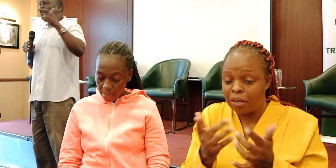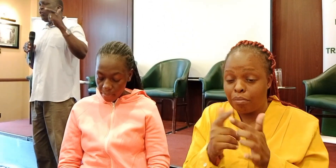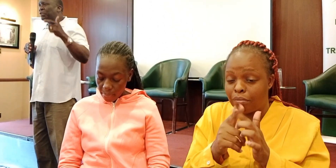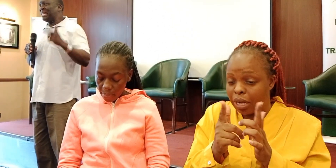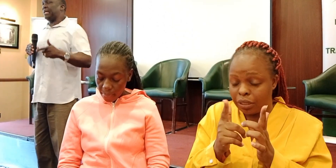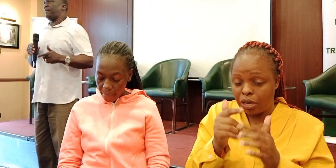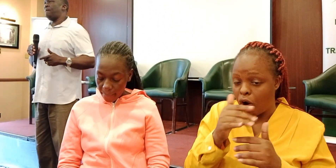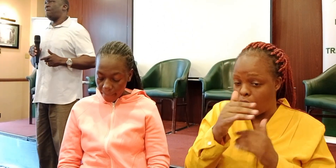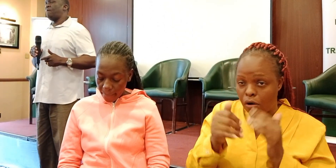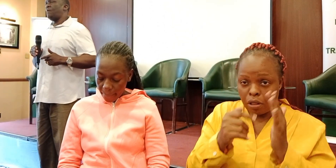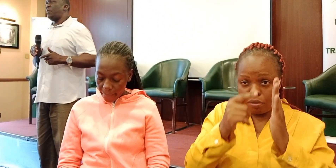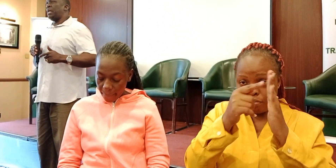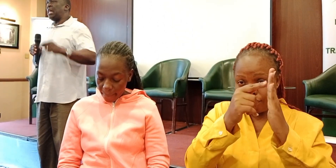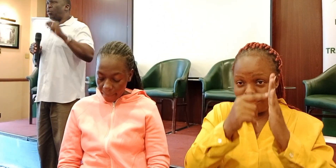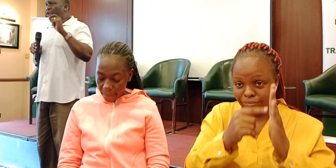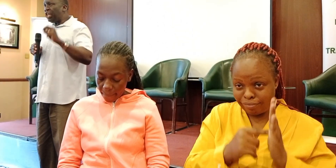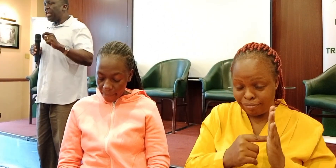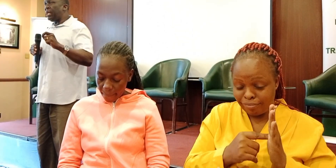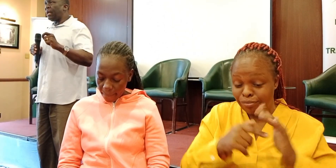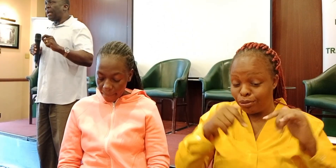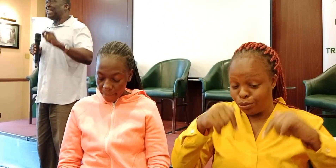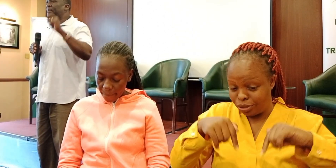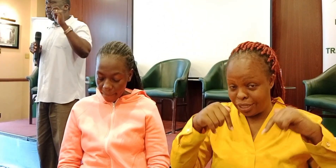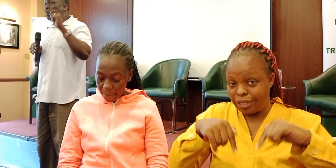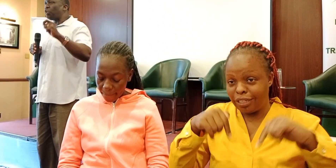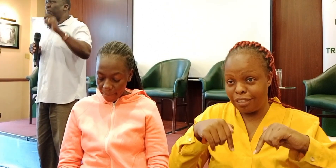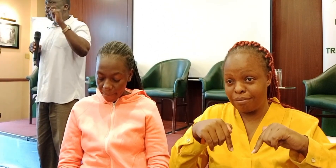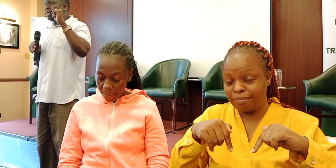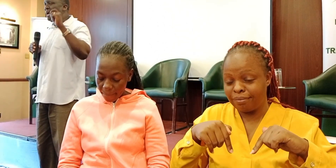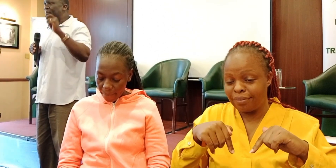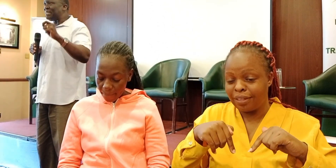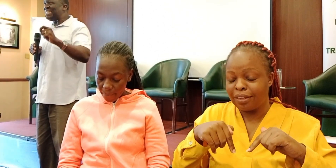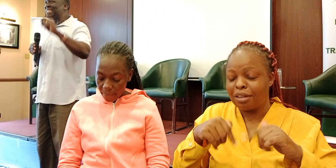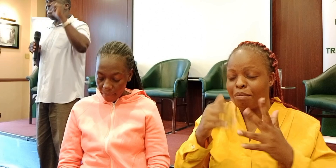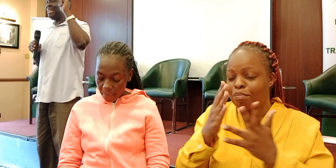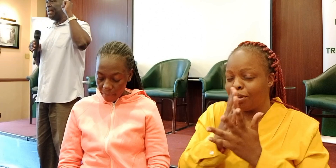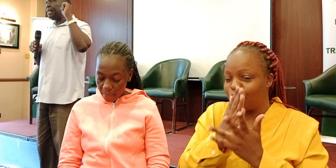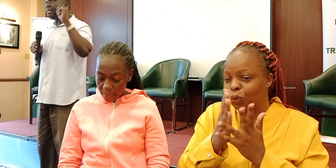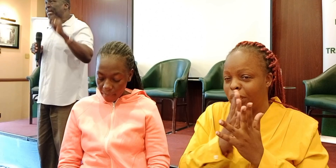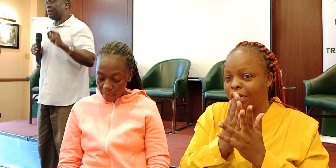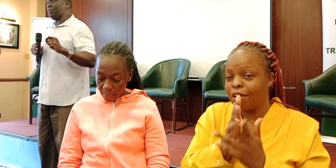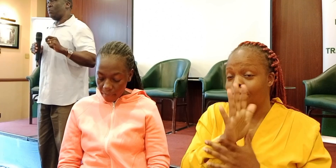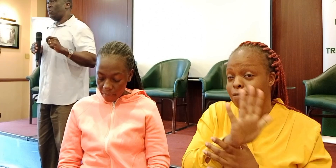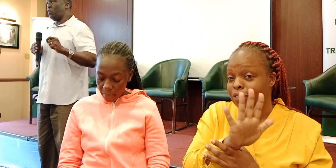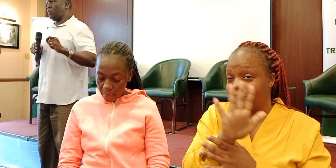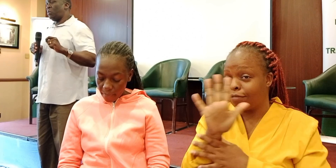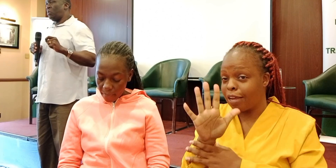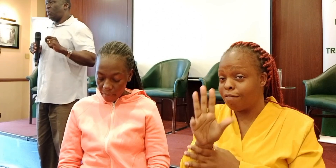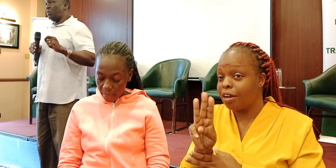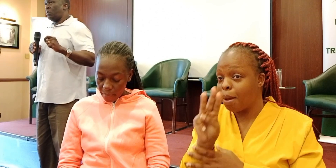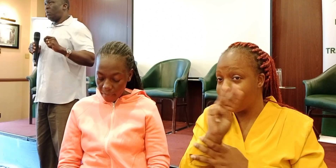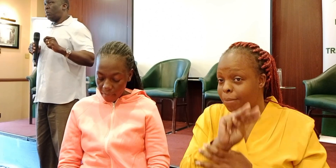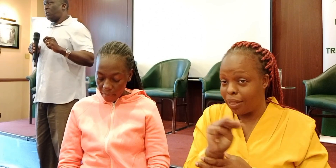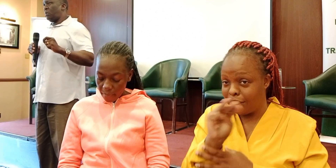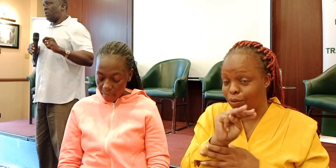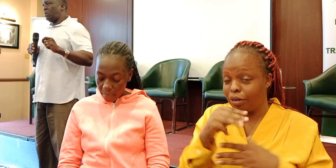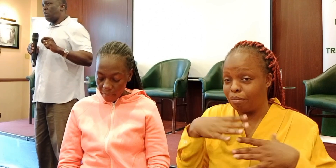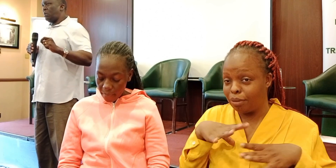Lakini ya hayo yote leo hii kati ya watu milioni 55